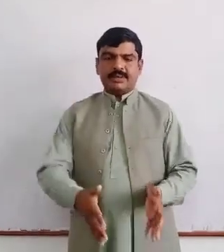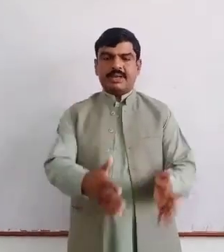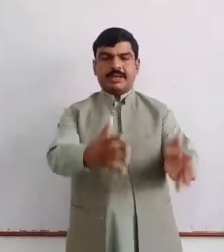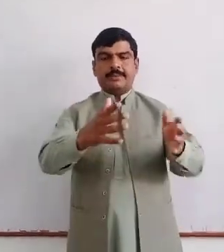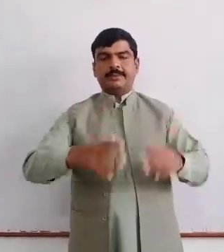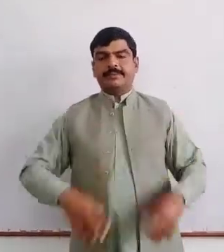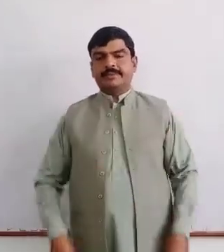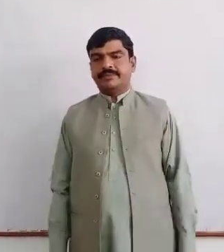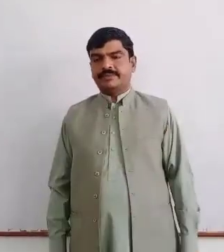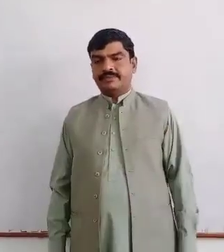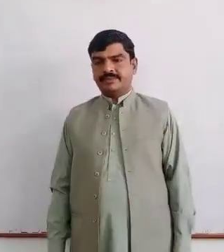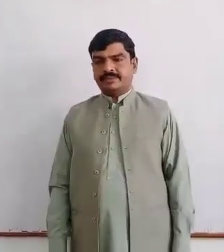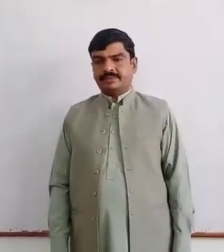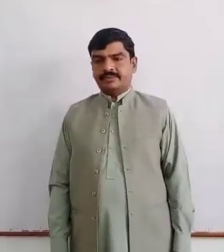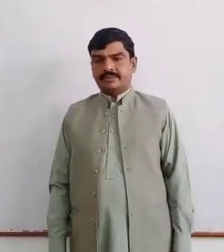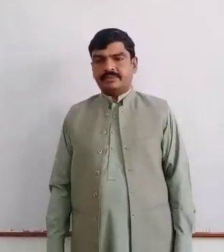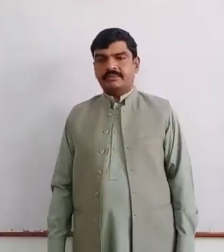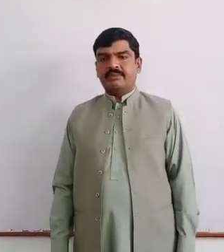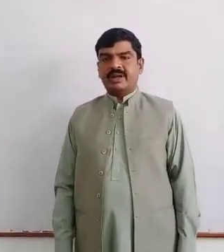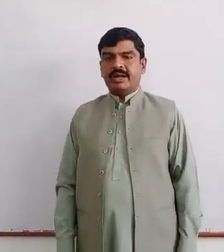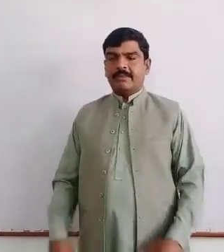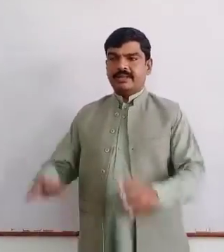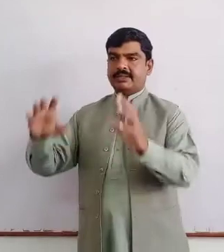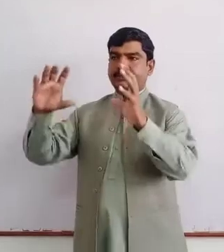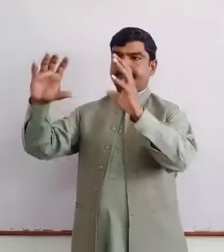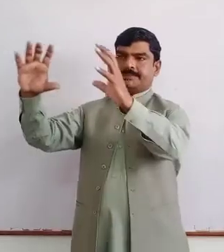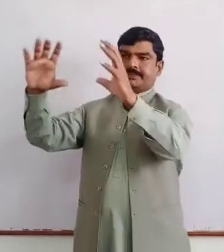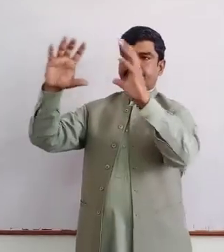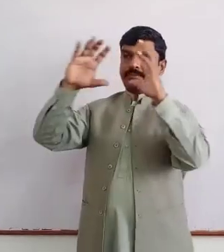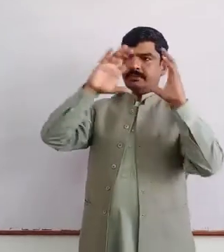पानी। बरामद, बरामद,